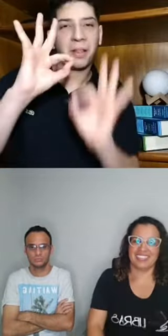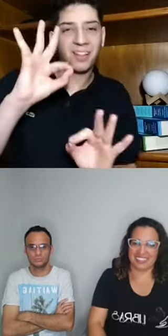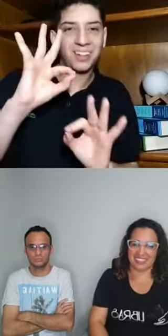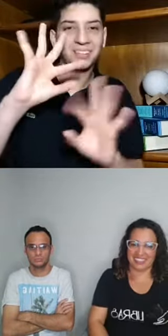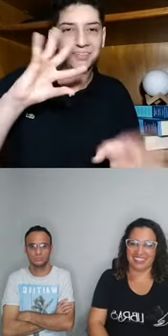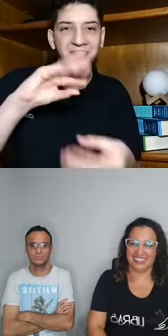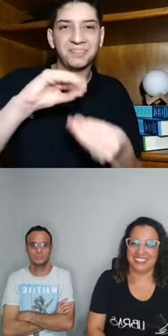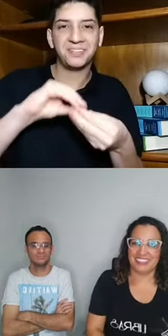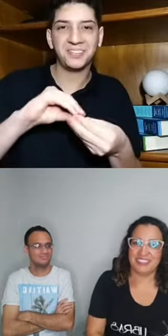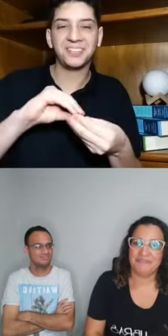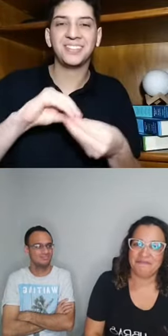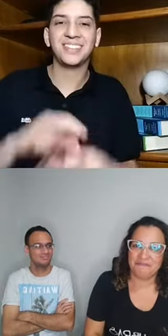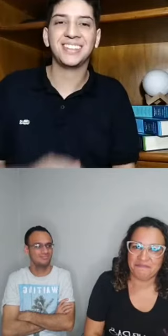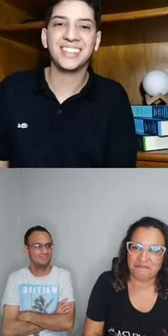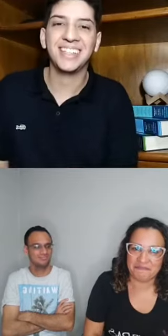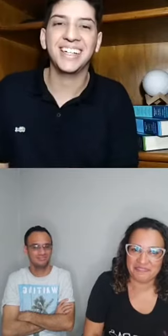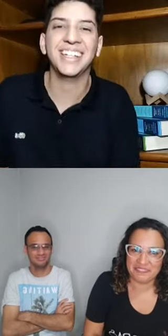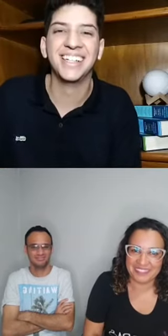aí.